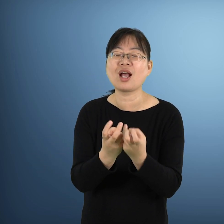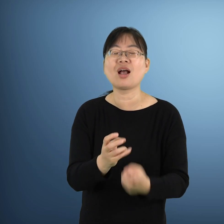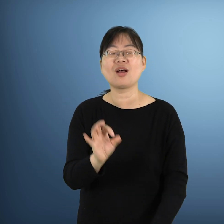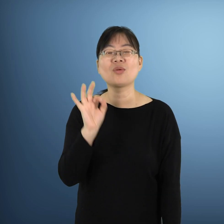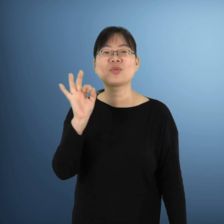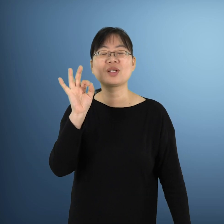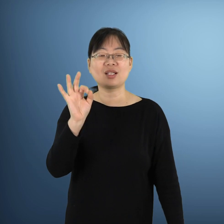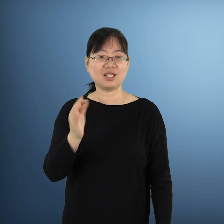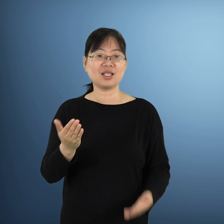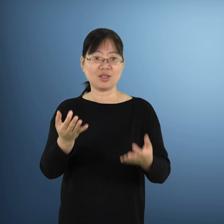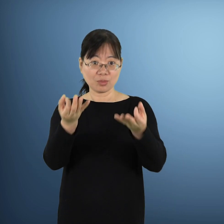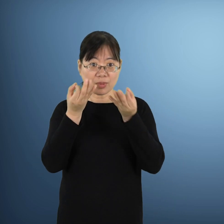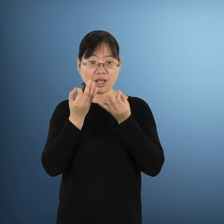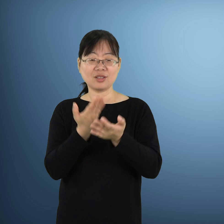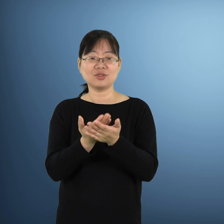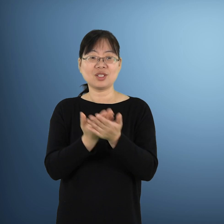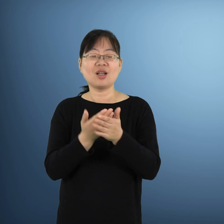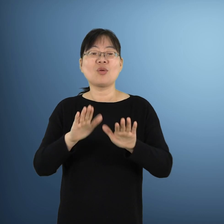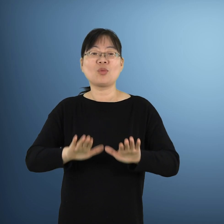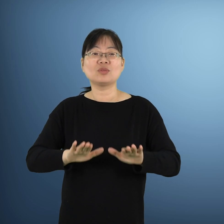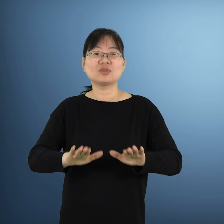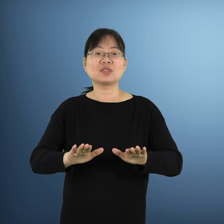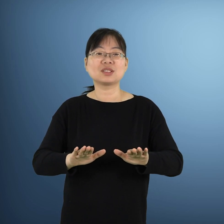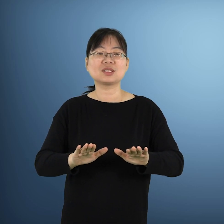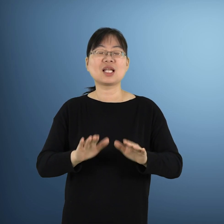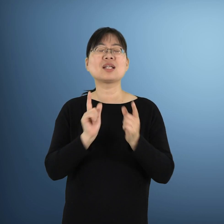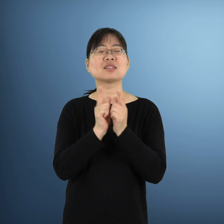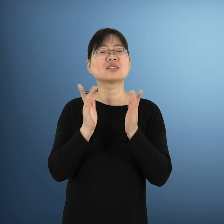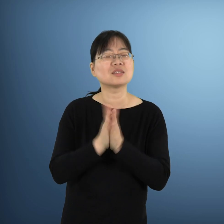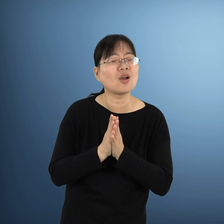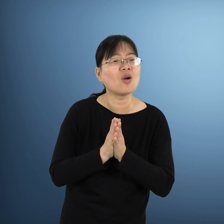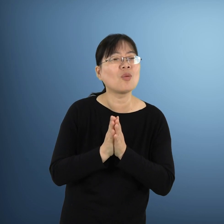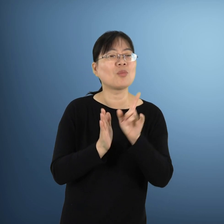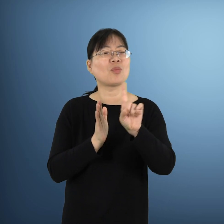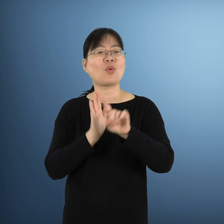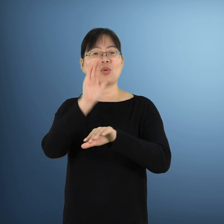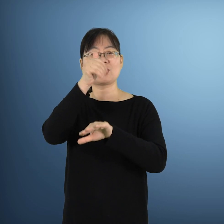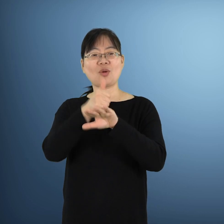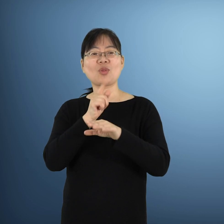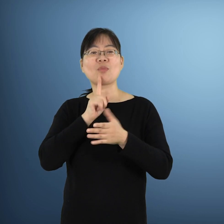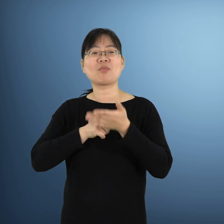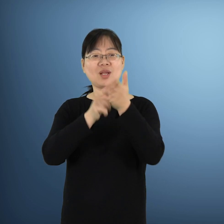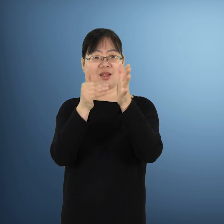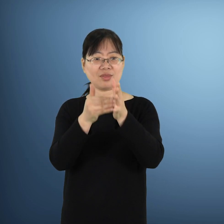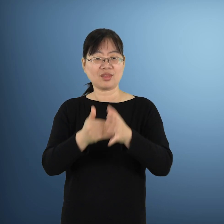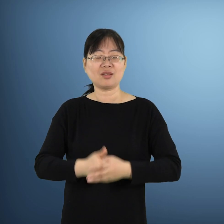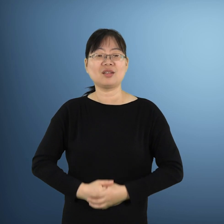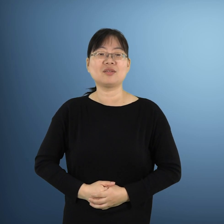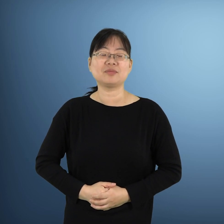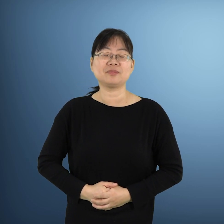네, 자 이제 앞을 보십시다. 오늘 실질적인 본론에 이르렀어요.